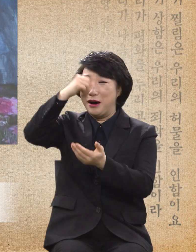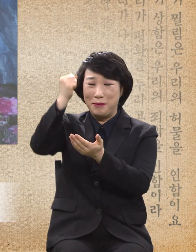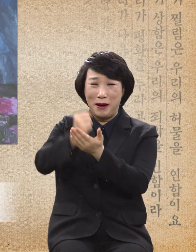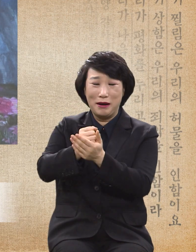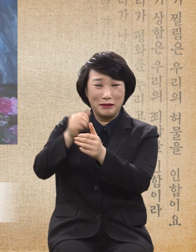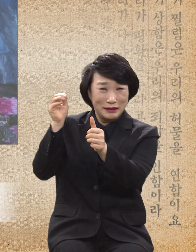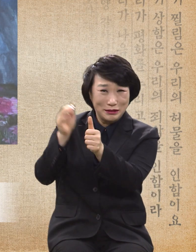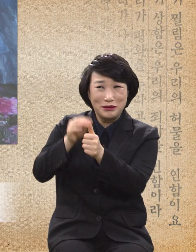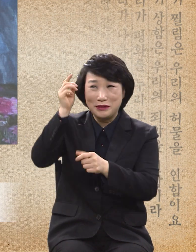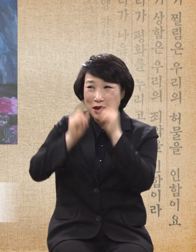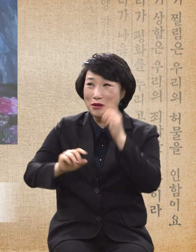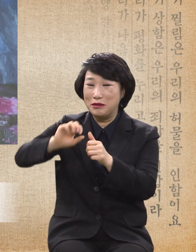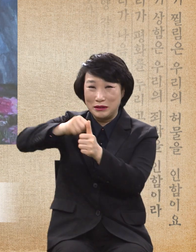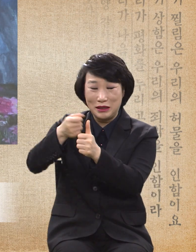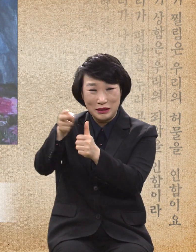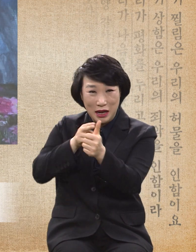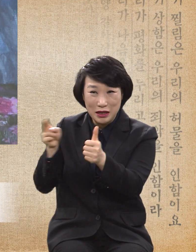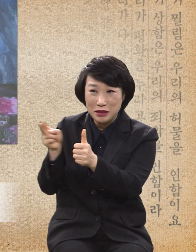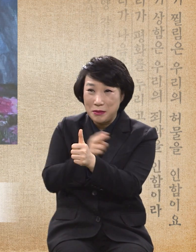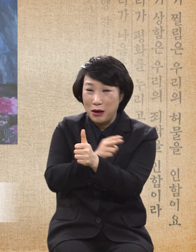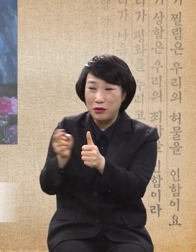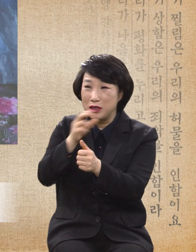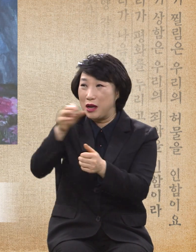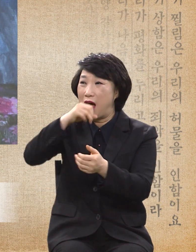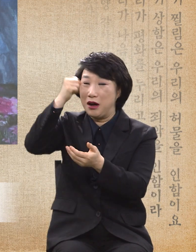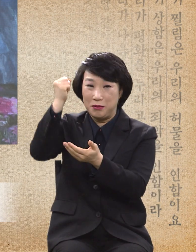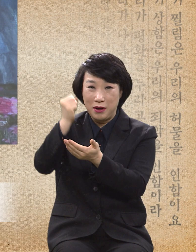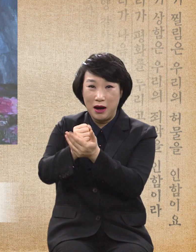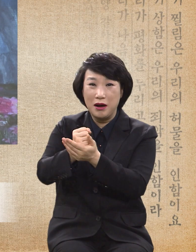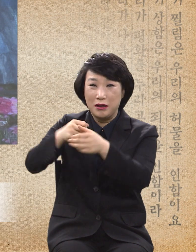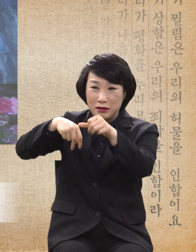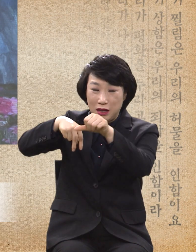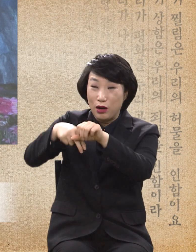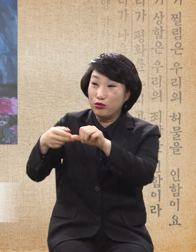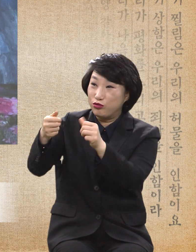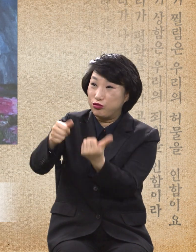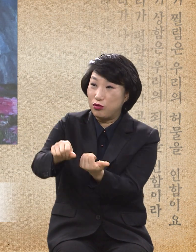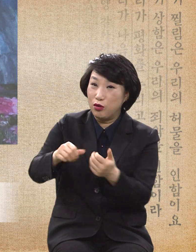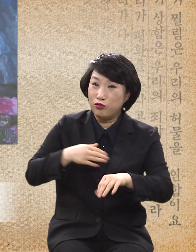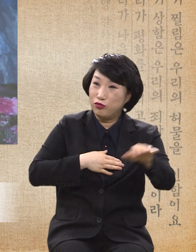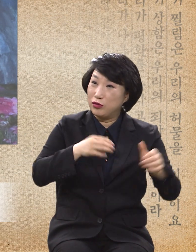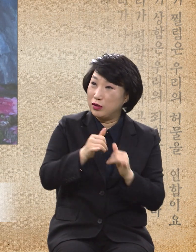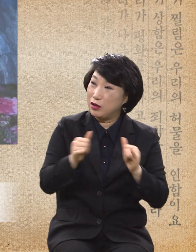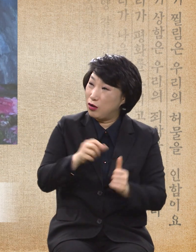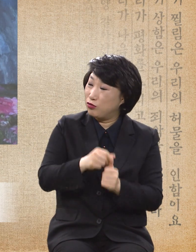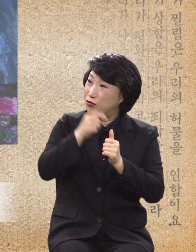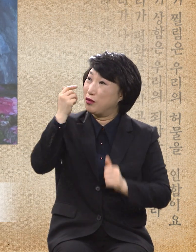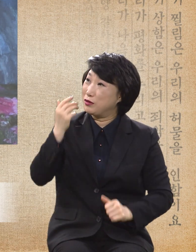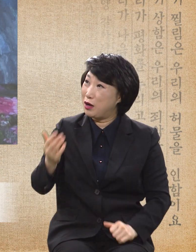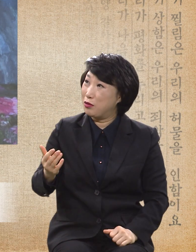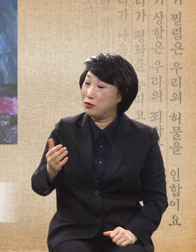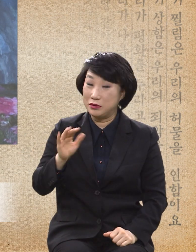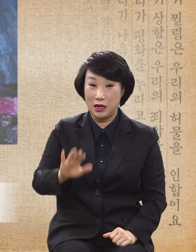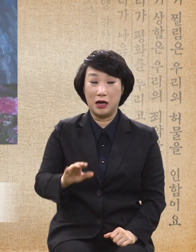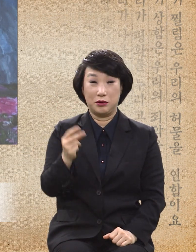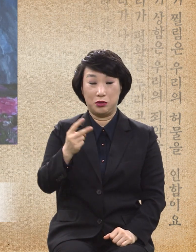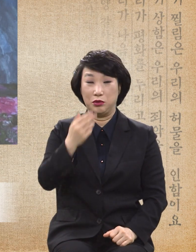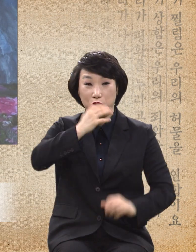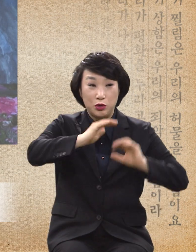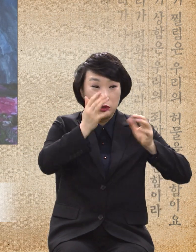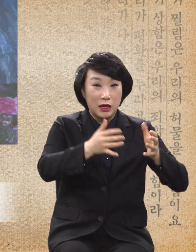상하고 징계받고 채찍에 맞고 십자가에 달려서 죽어서 구원해? 또